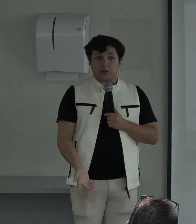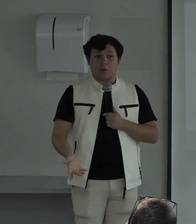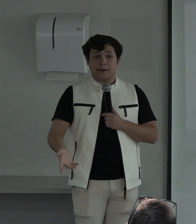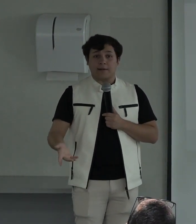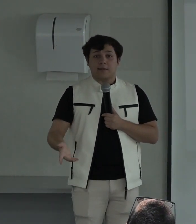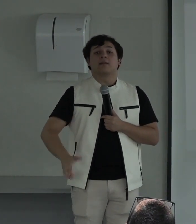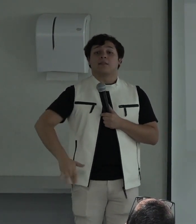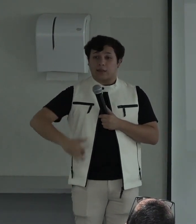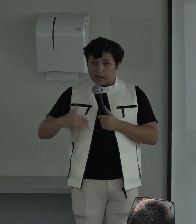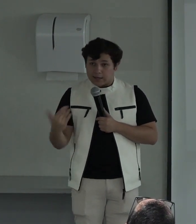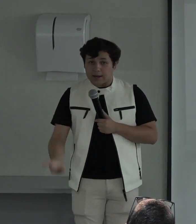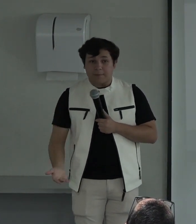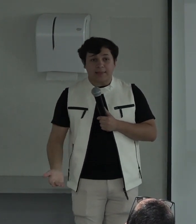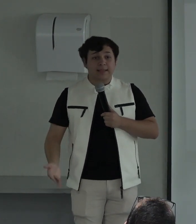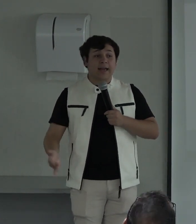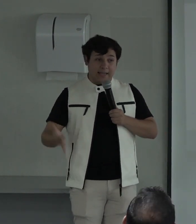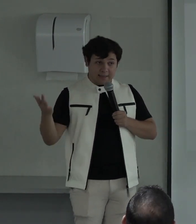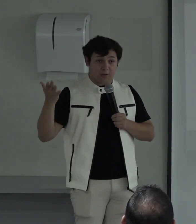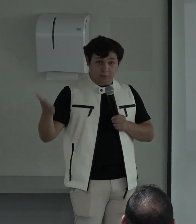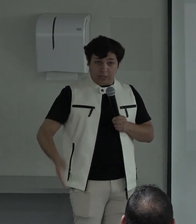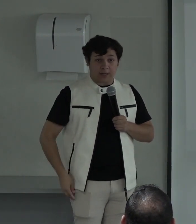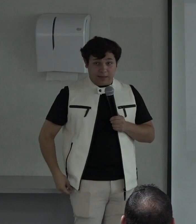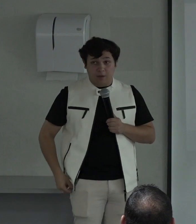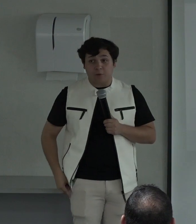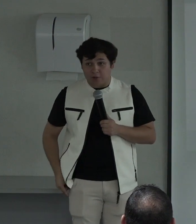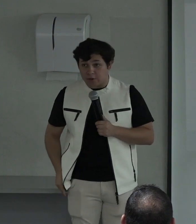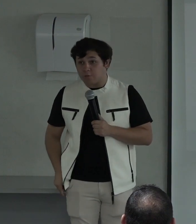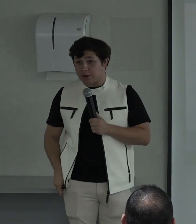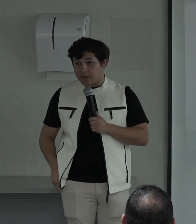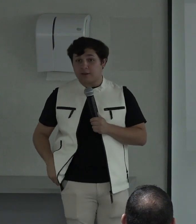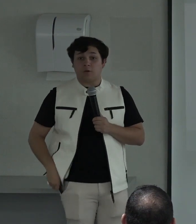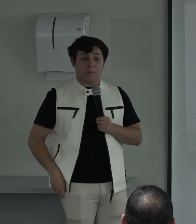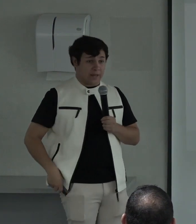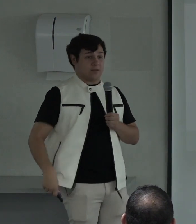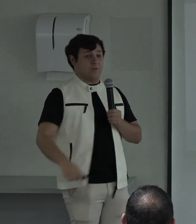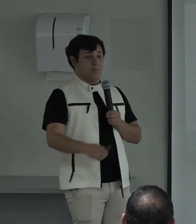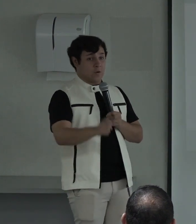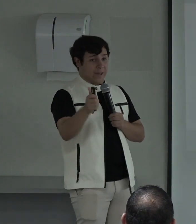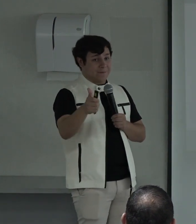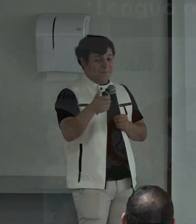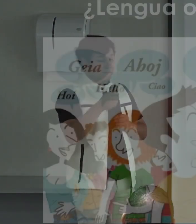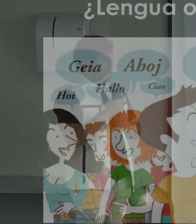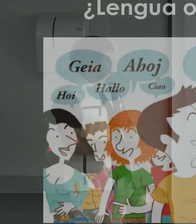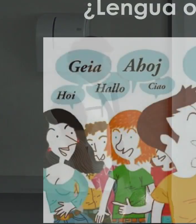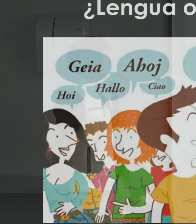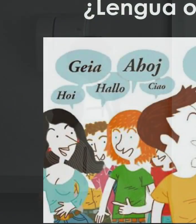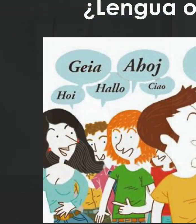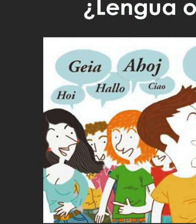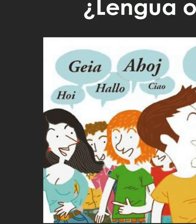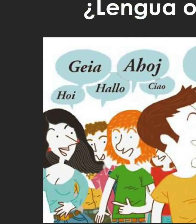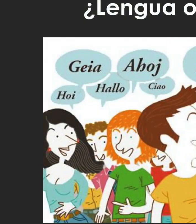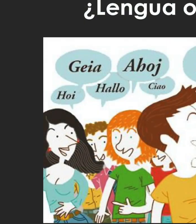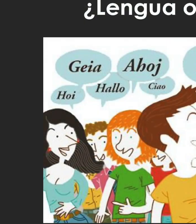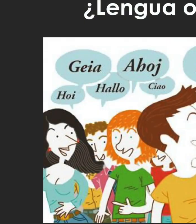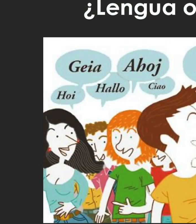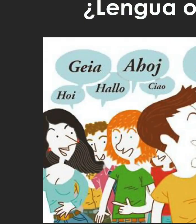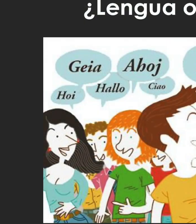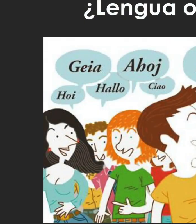idioma. Tiene gramática y se es utilizado por una comunidad en completo. ¿Ok? Y lengua o lenguaje.